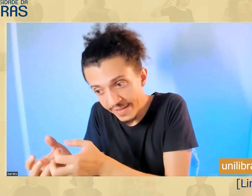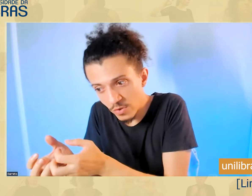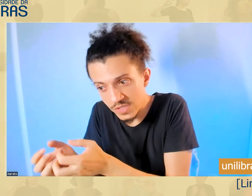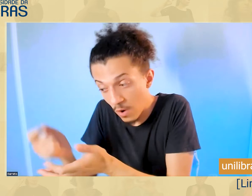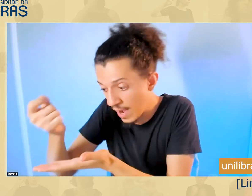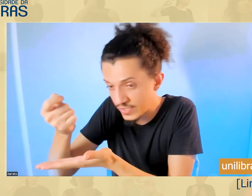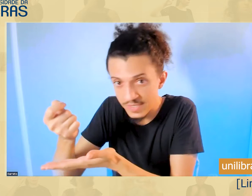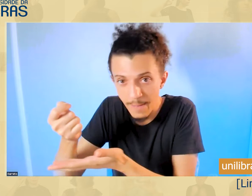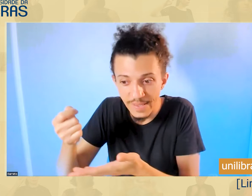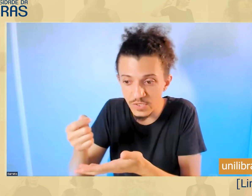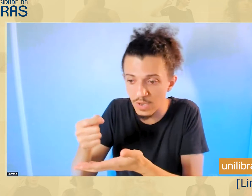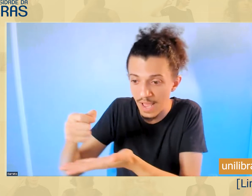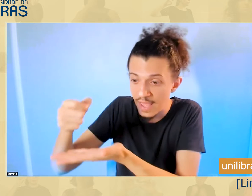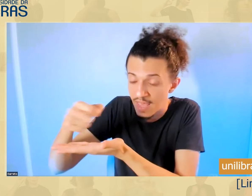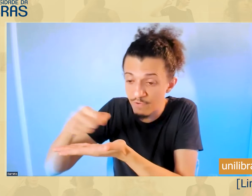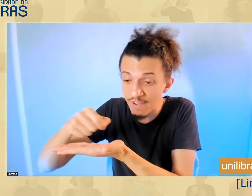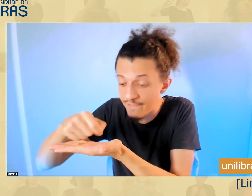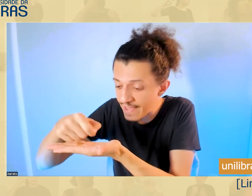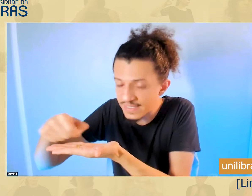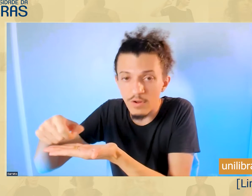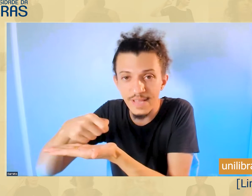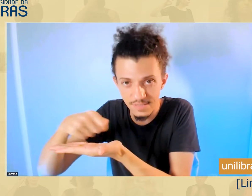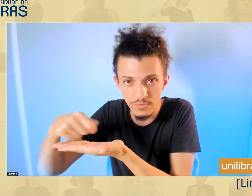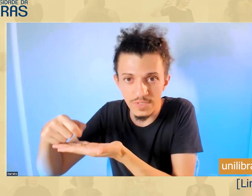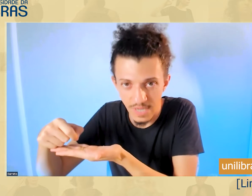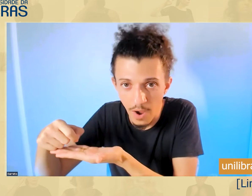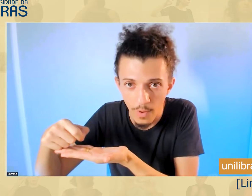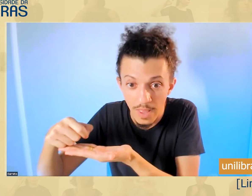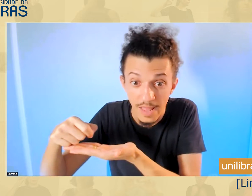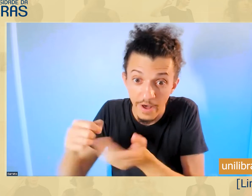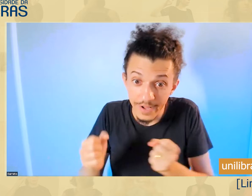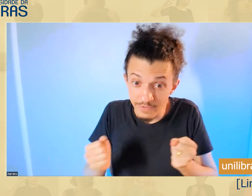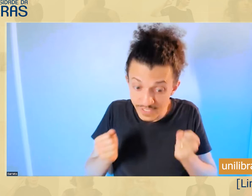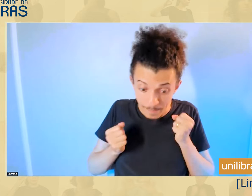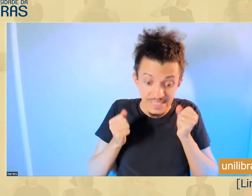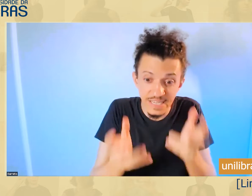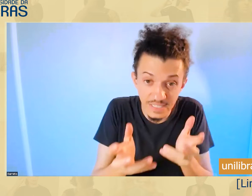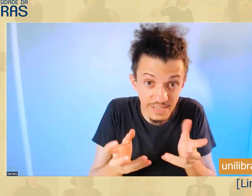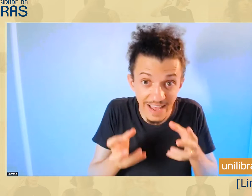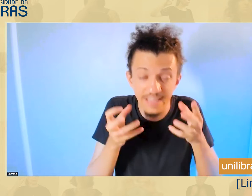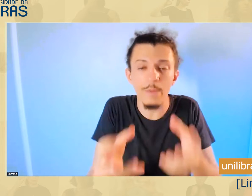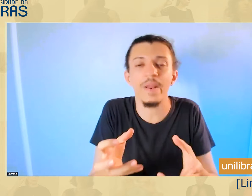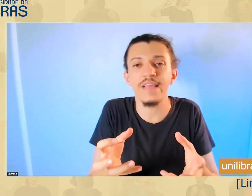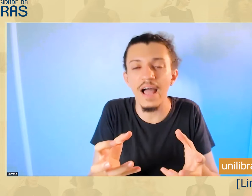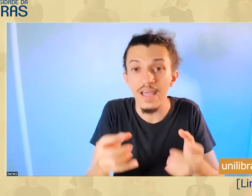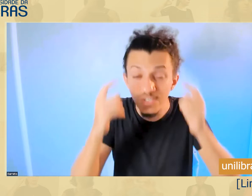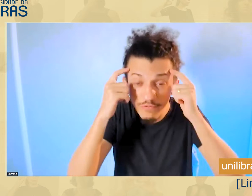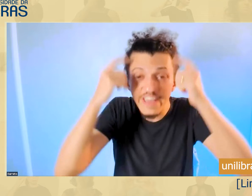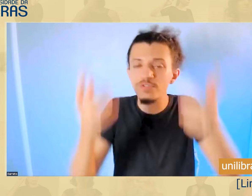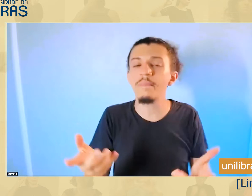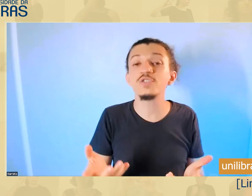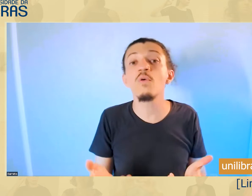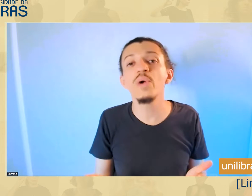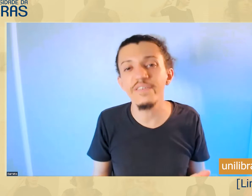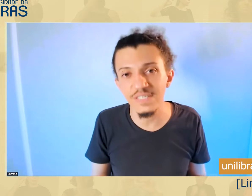já aprendeu o sinal antes, né, pesquisou lá, você fez a anotação do sinal, na hora que você precisa, que você vai lá interpretar, isso vem